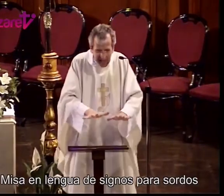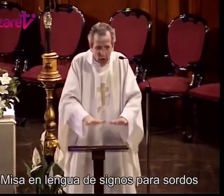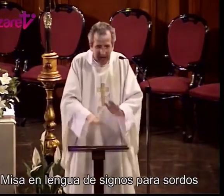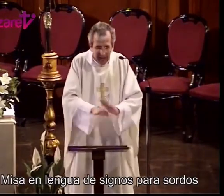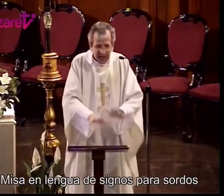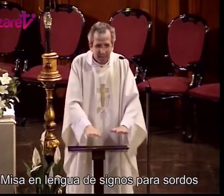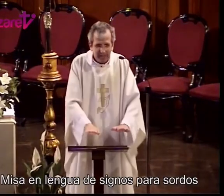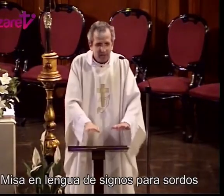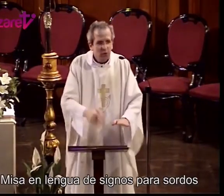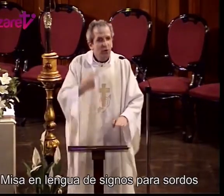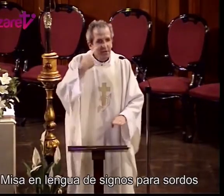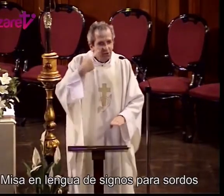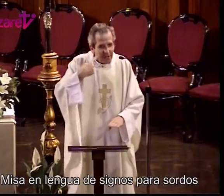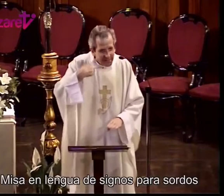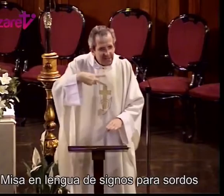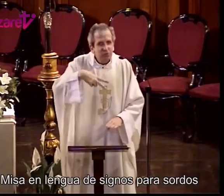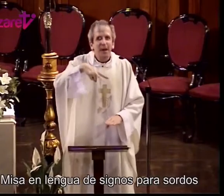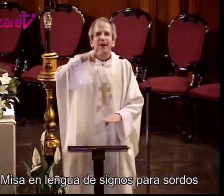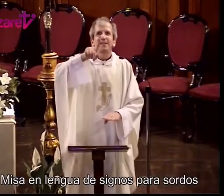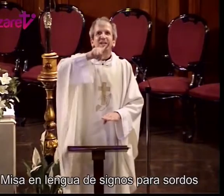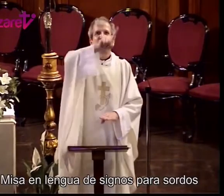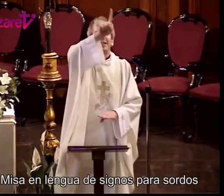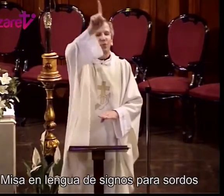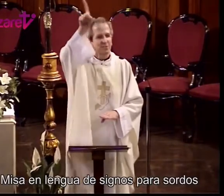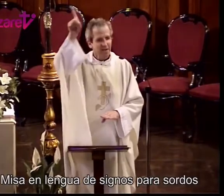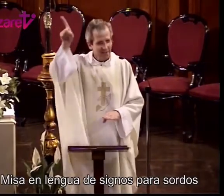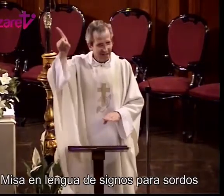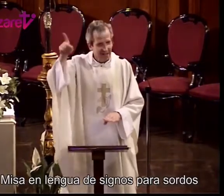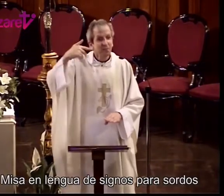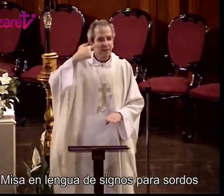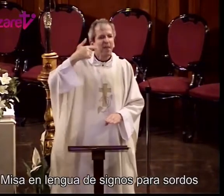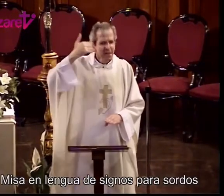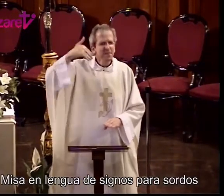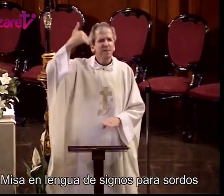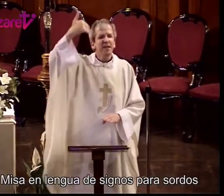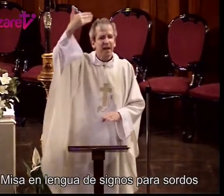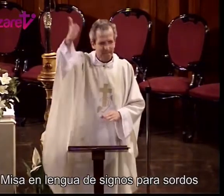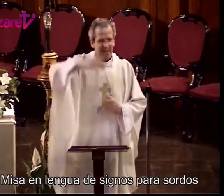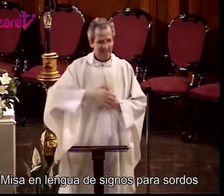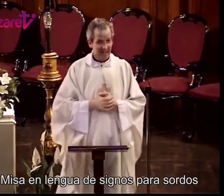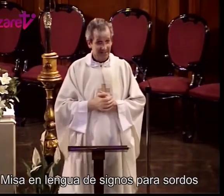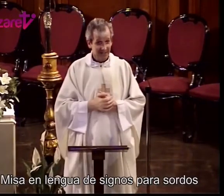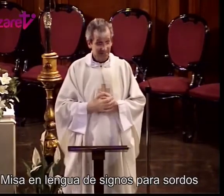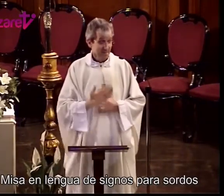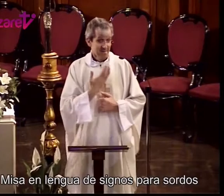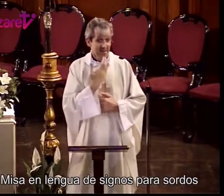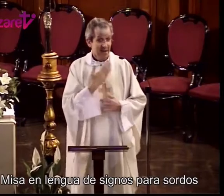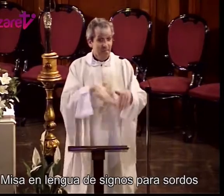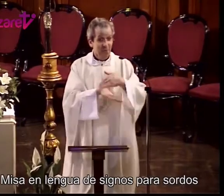tocar de pies al suelo, sino que también seamos capaces de levantar nuestra mirada, de mirar más allá, Y el ejemplo de la